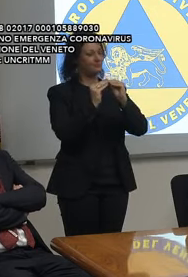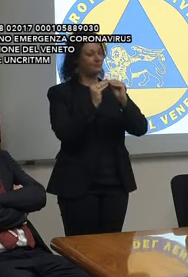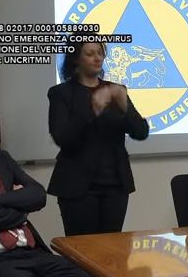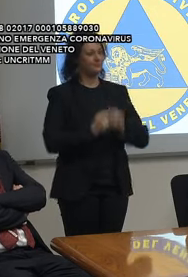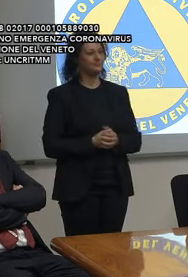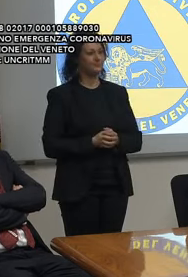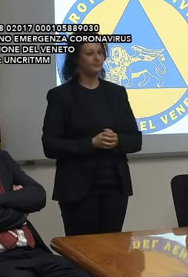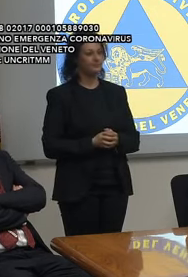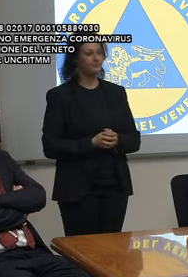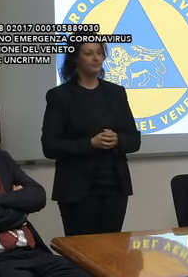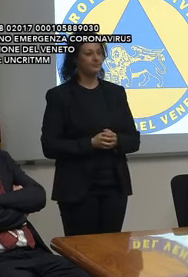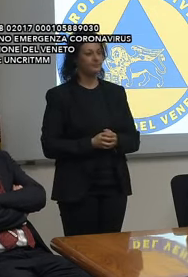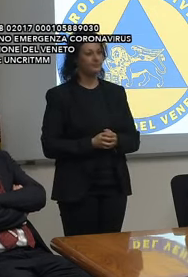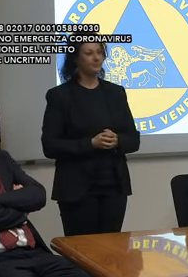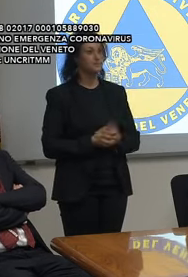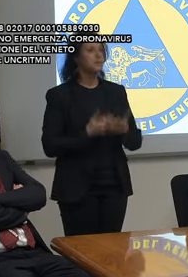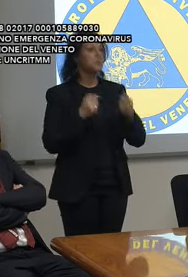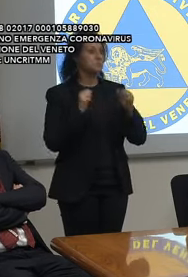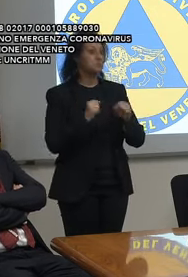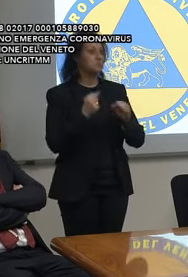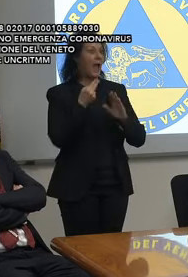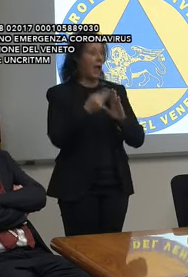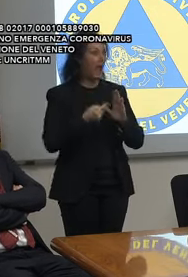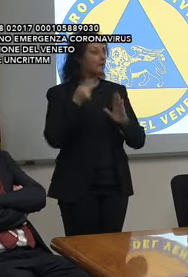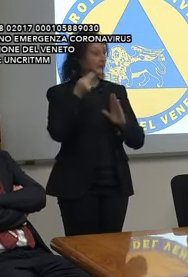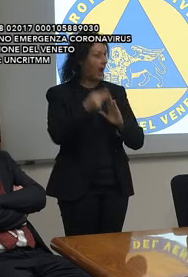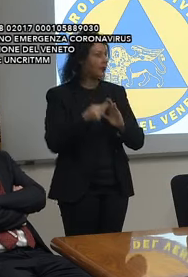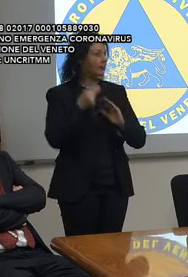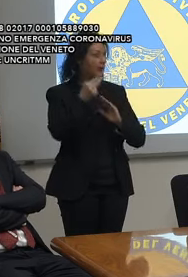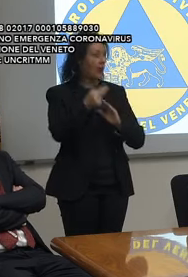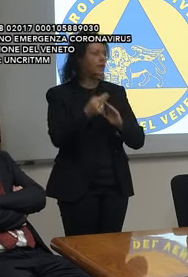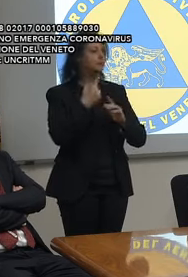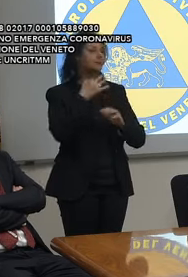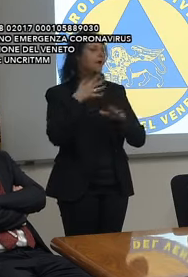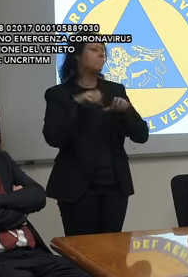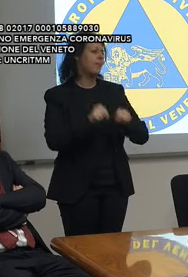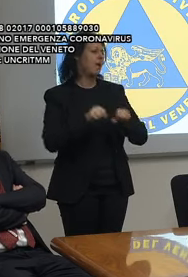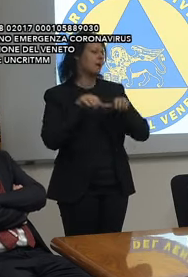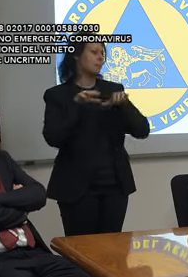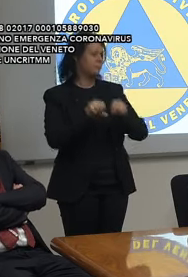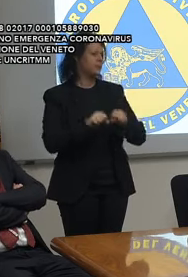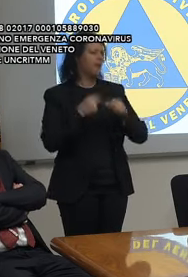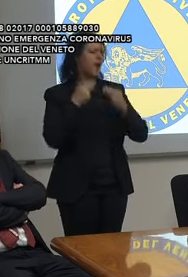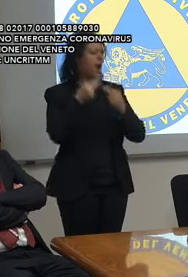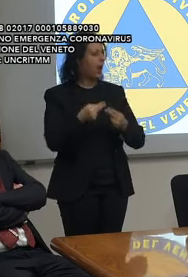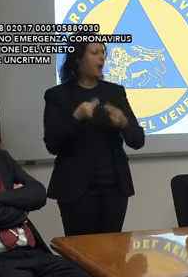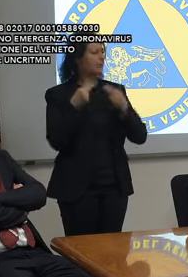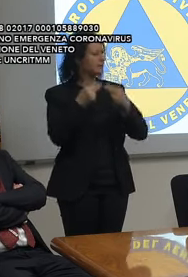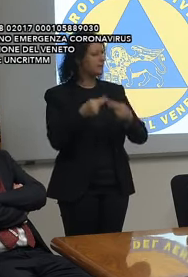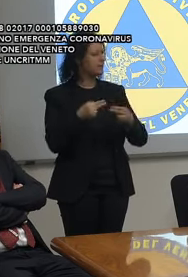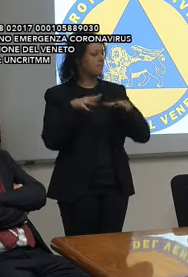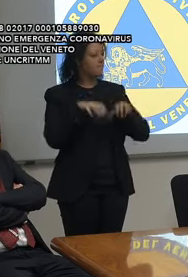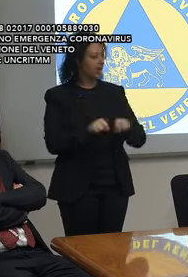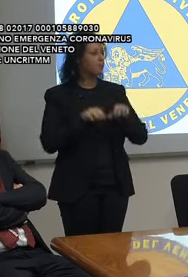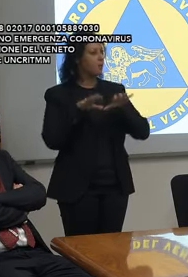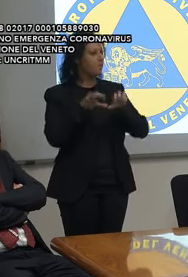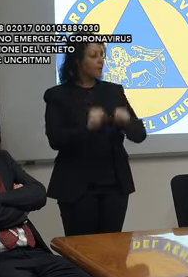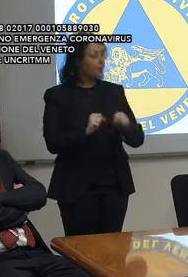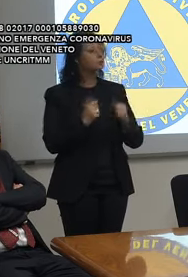e saranno anni di ulteriore impegno, saranno altri anni di ulteriore impegno che ci devono